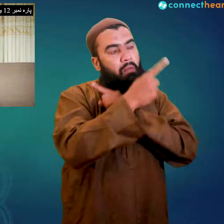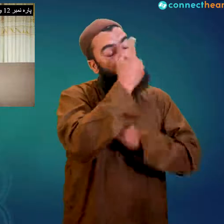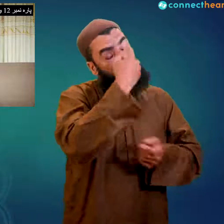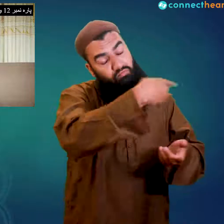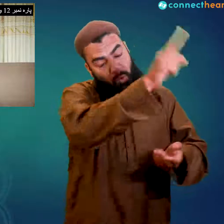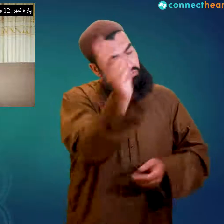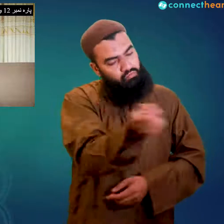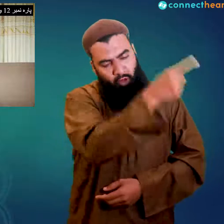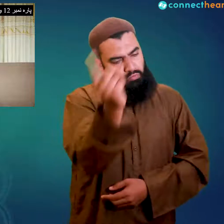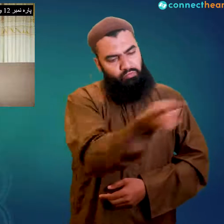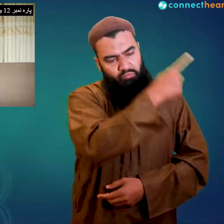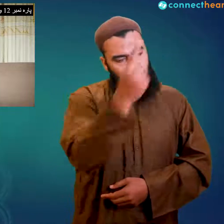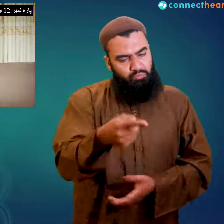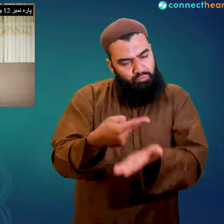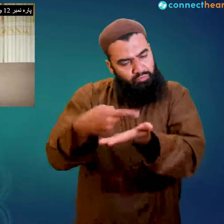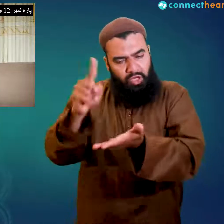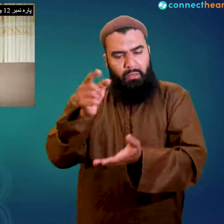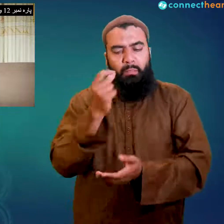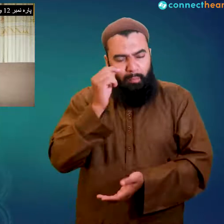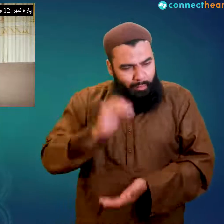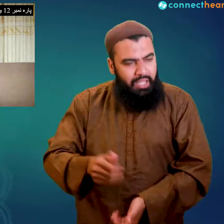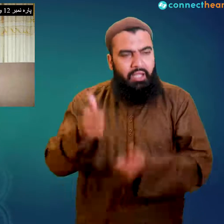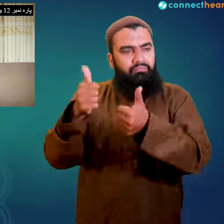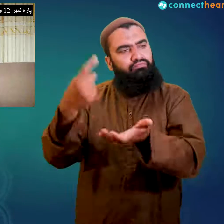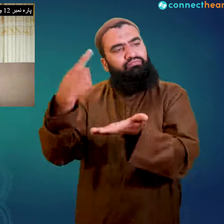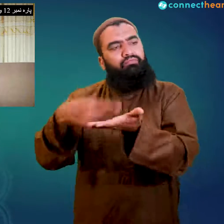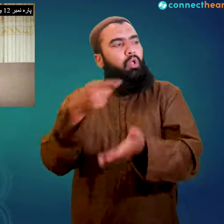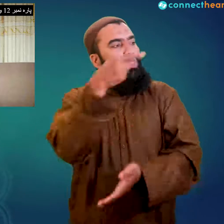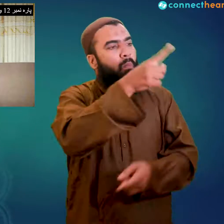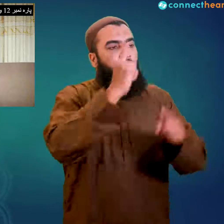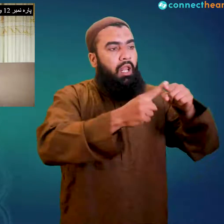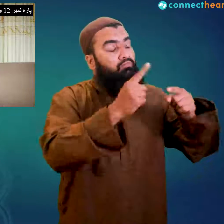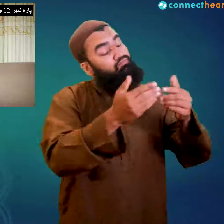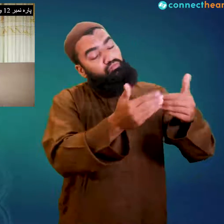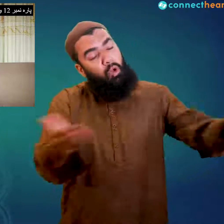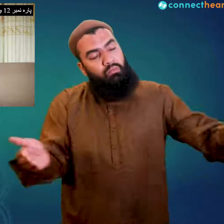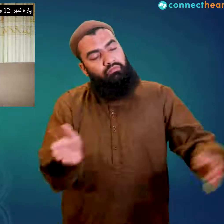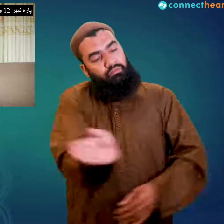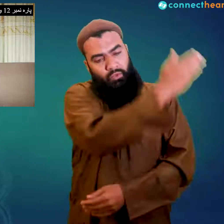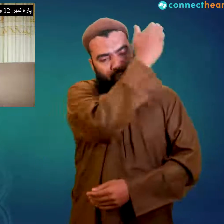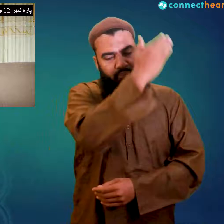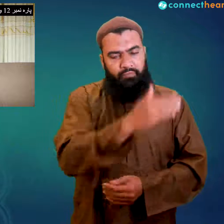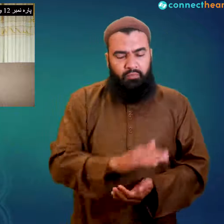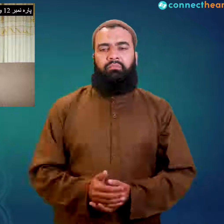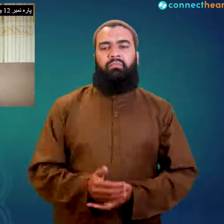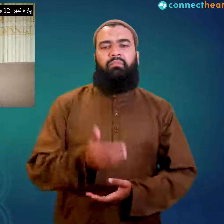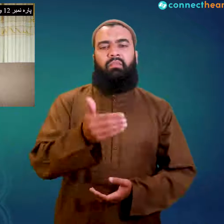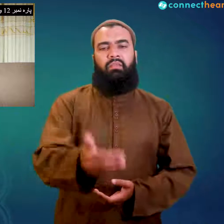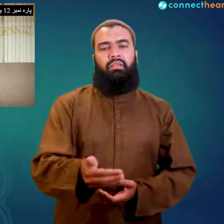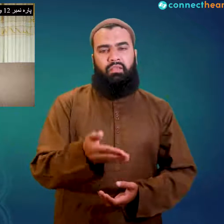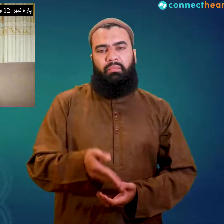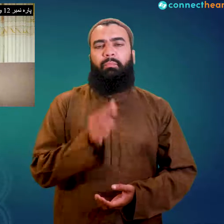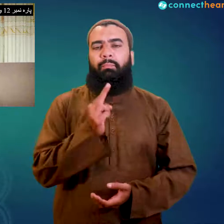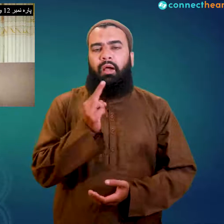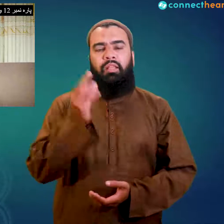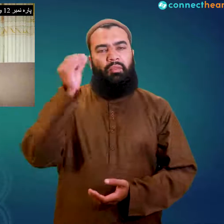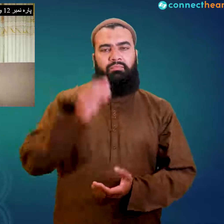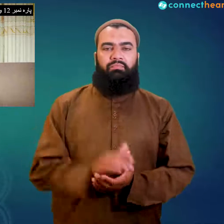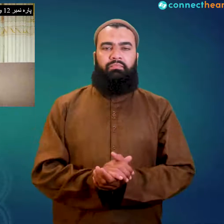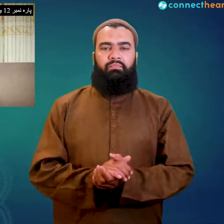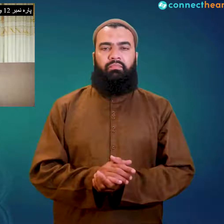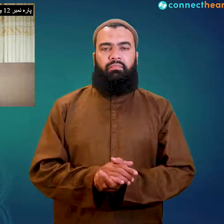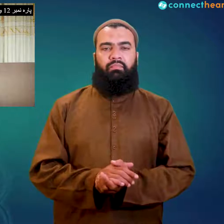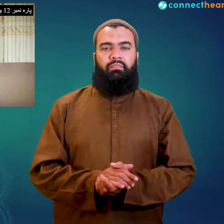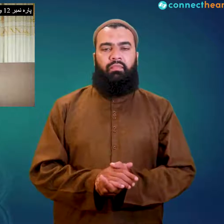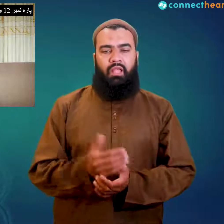ہاتھ میں پھل اور چھری دے دی اور کہا کہ جب تک میں نہ کہوں اس وقت تک اس کو چھری کو نہ چلایا جائے، یعنی پھل نہ